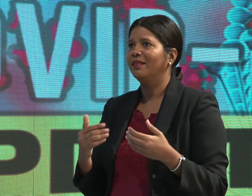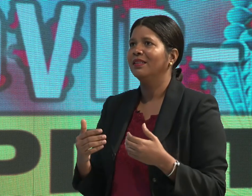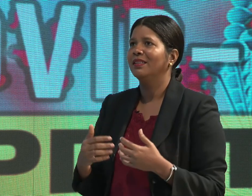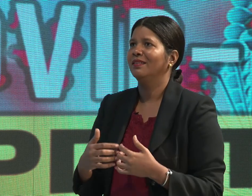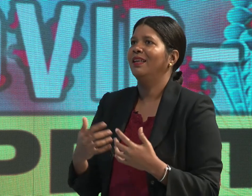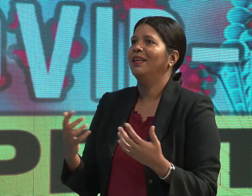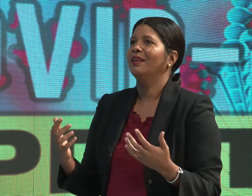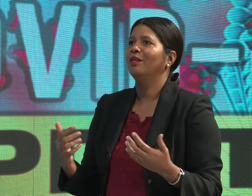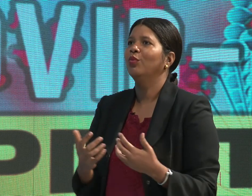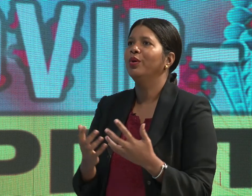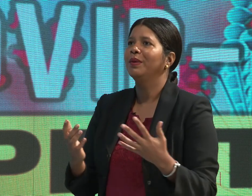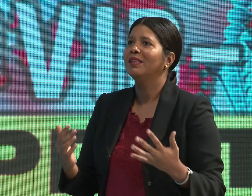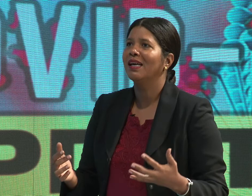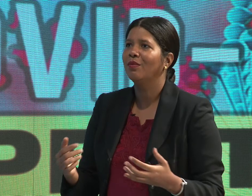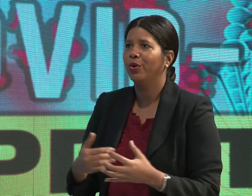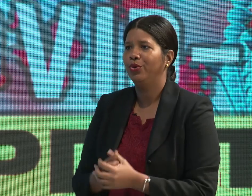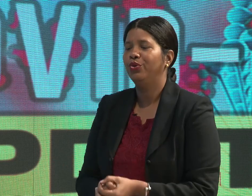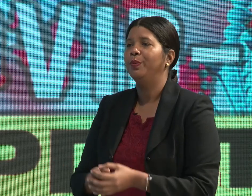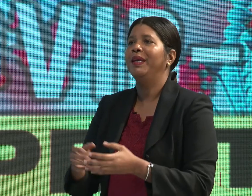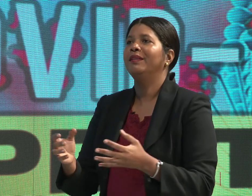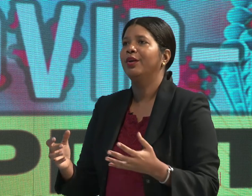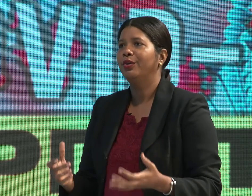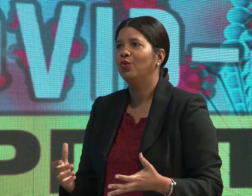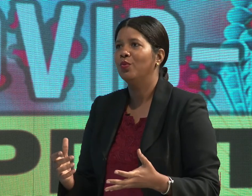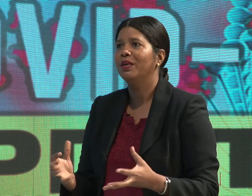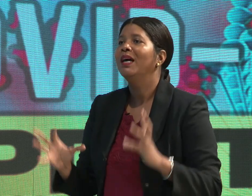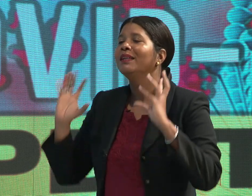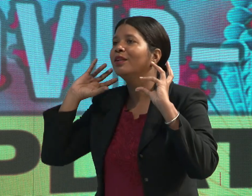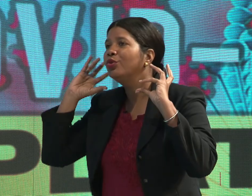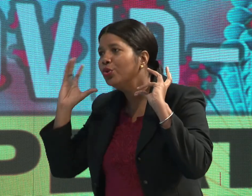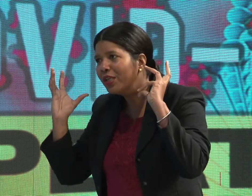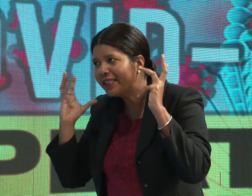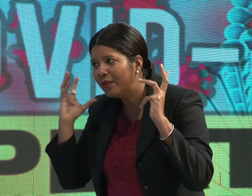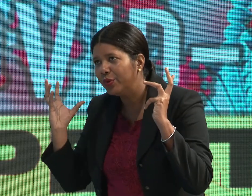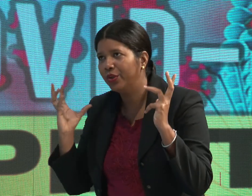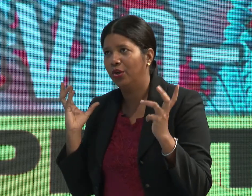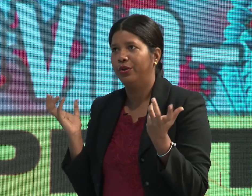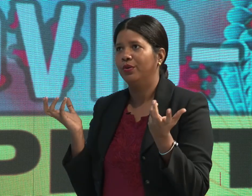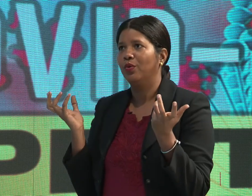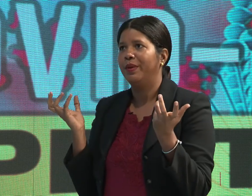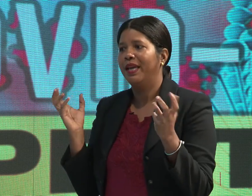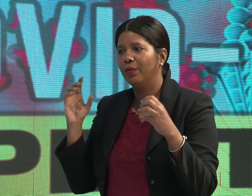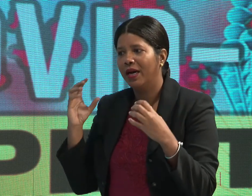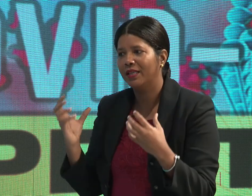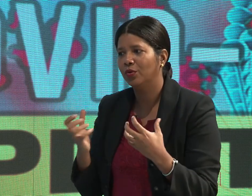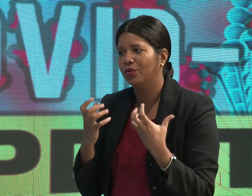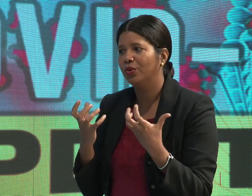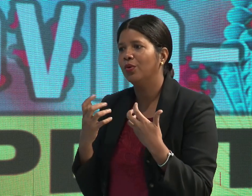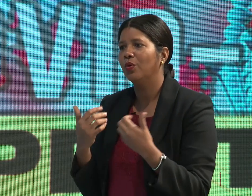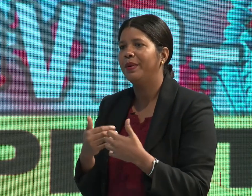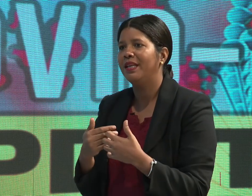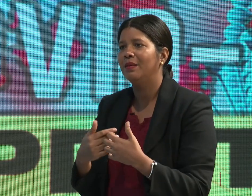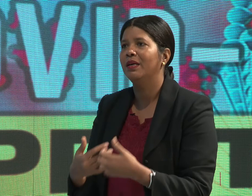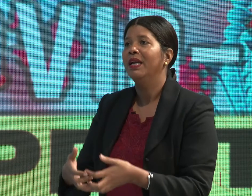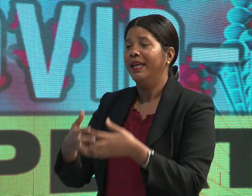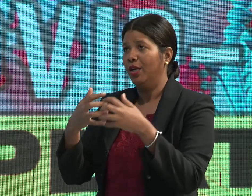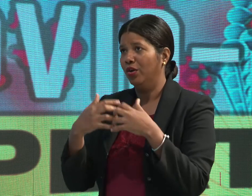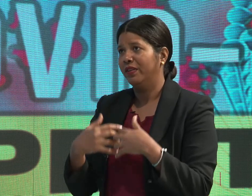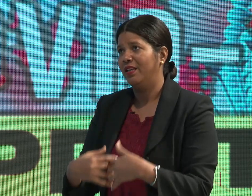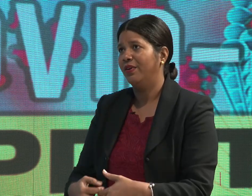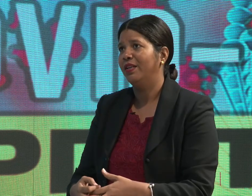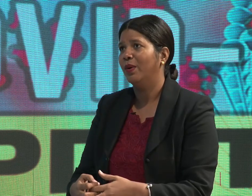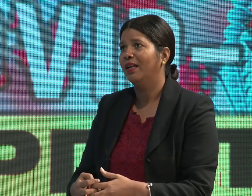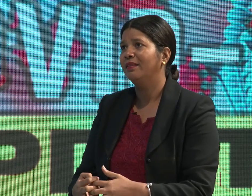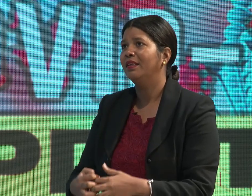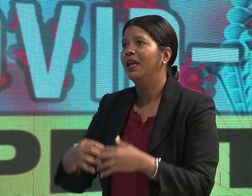kijk mensen, het is eigenlijk een mooi bedrag. We kunnen nu beter uitkomen. Natuurlijk nemen we die geluiden ook mee. Ja. En we gaan het natuurlijk ook meenemen in